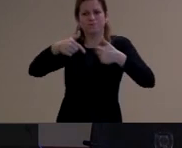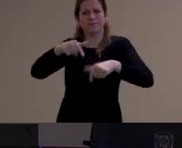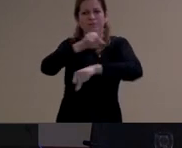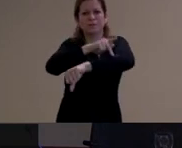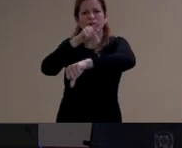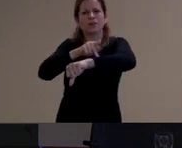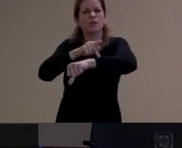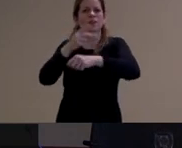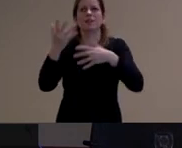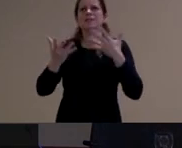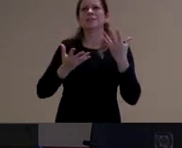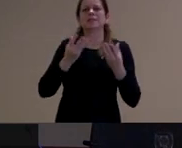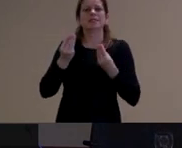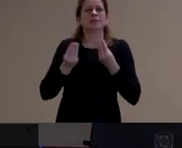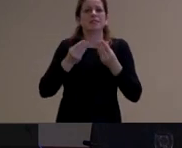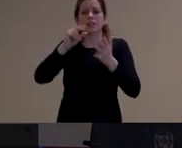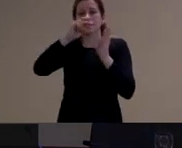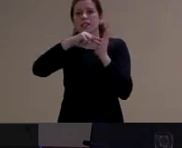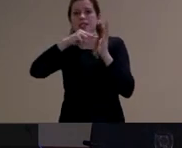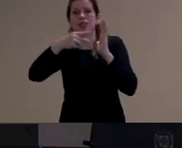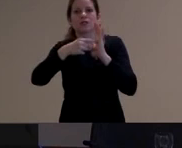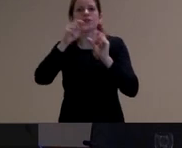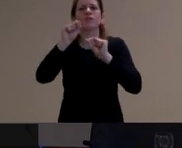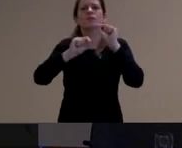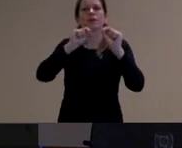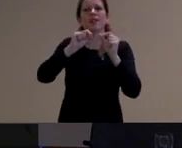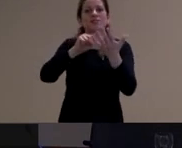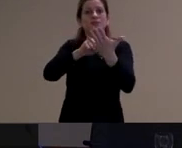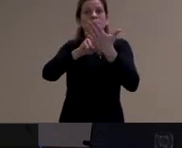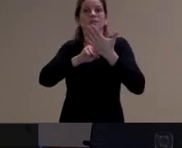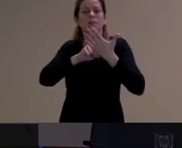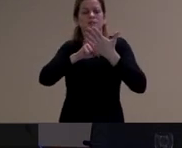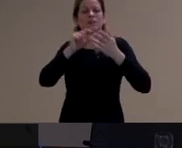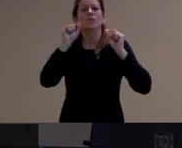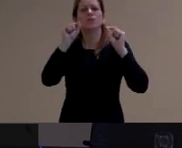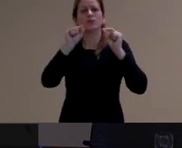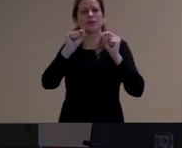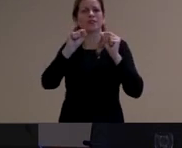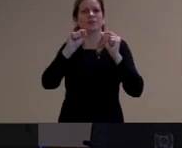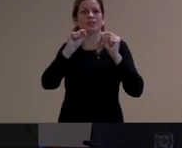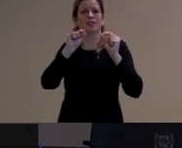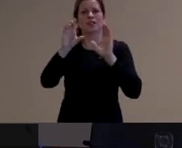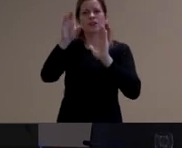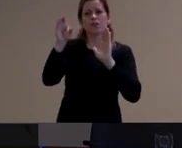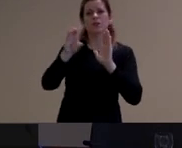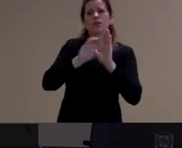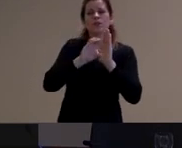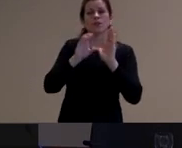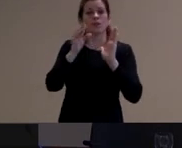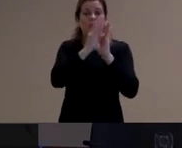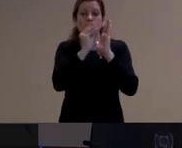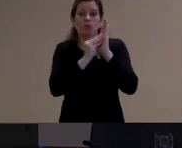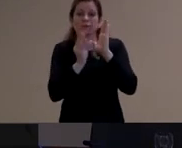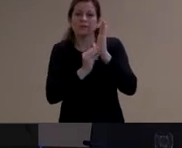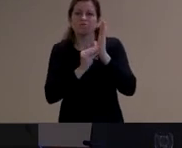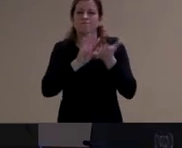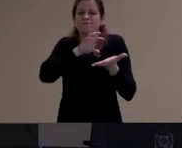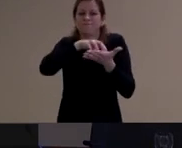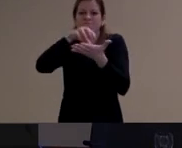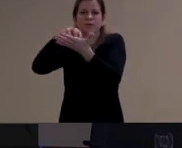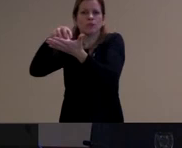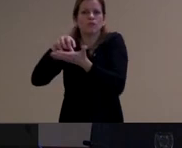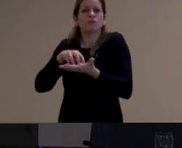eles mais nos apresentam e detalham conteúdos núcleos né